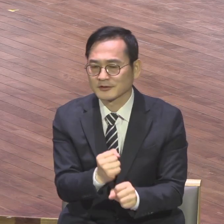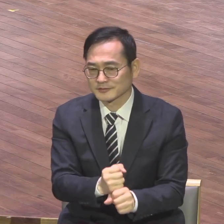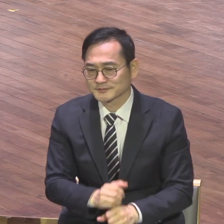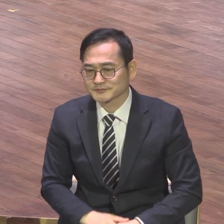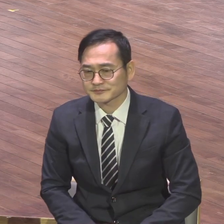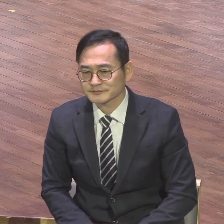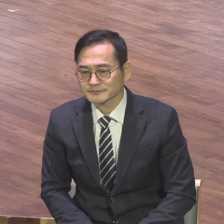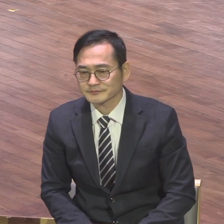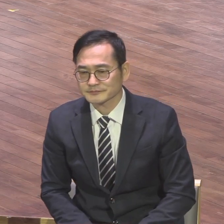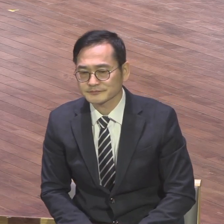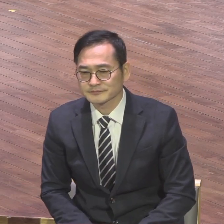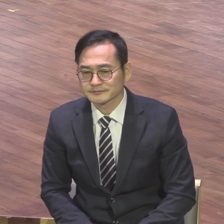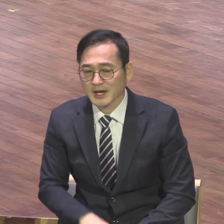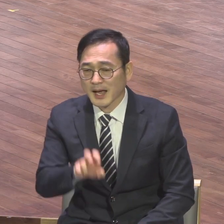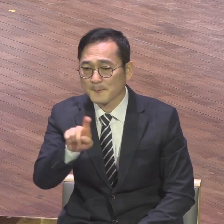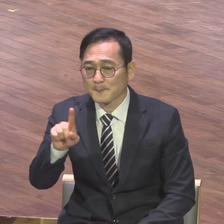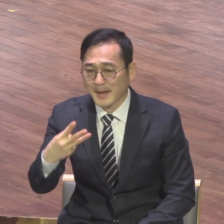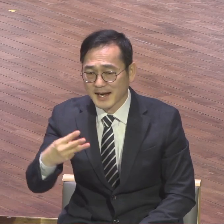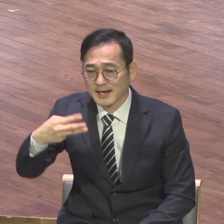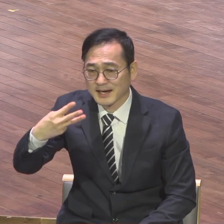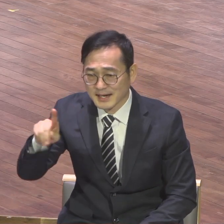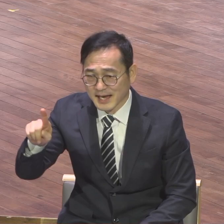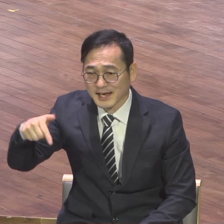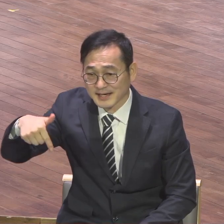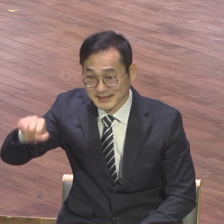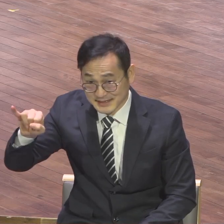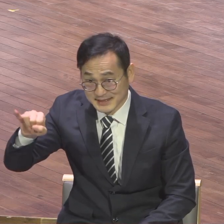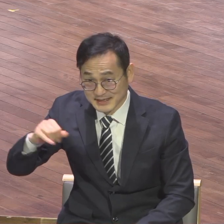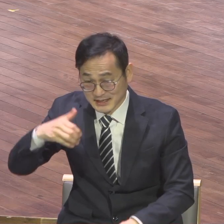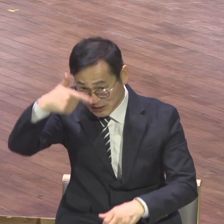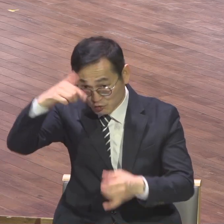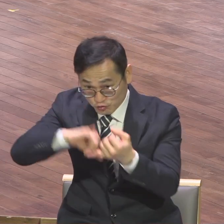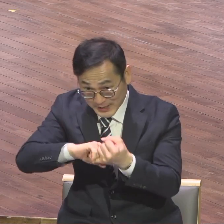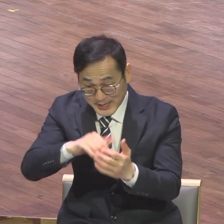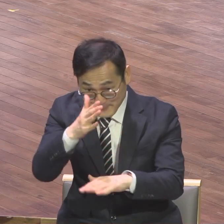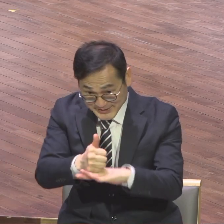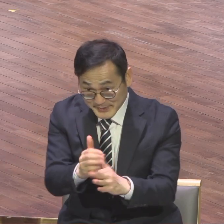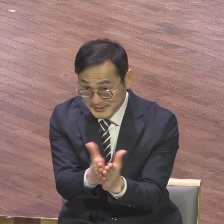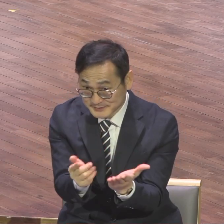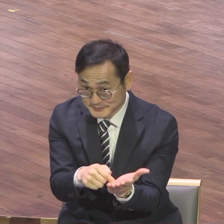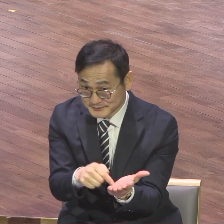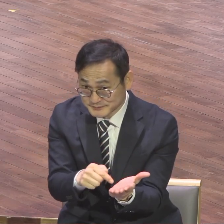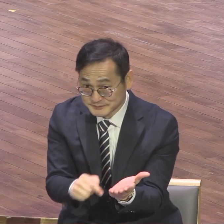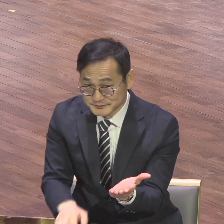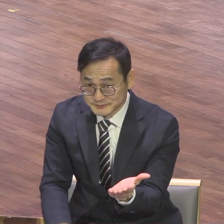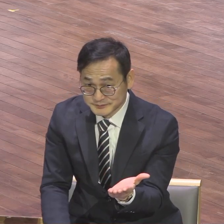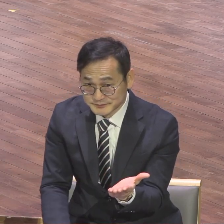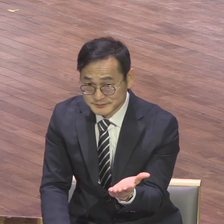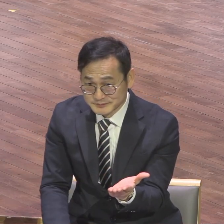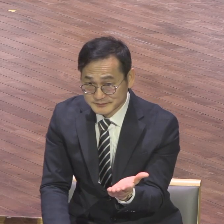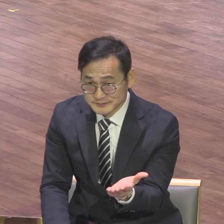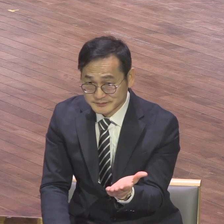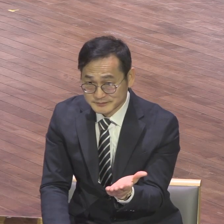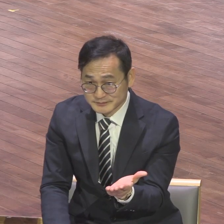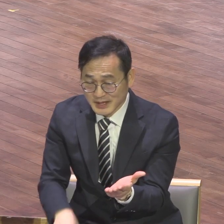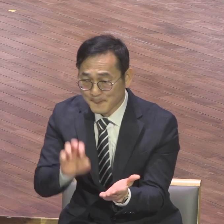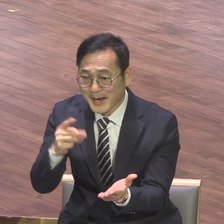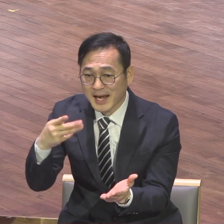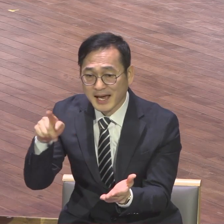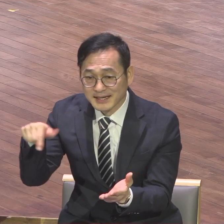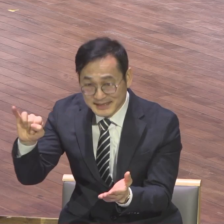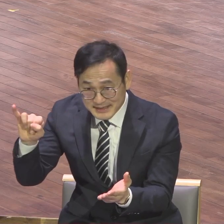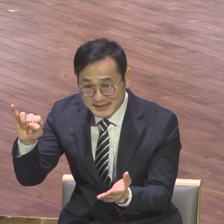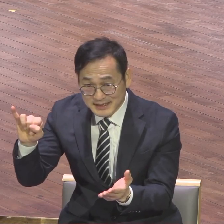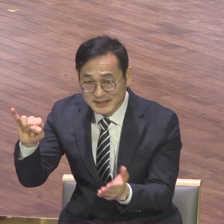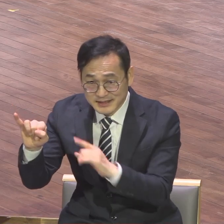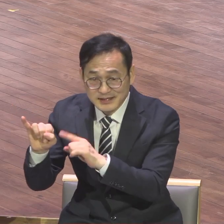이 선지자 말라기, 말라기가 마지막이잖아요. 구약의 이 말라기 선지자 이후에 400년 동안